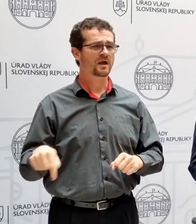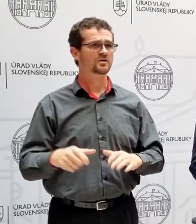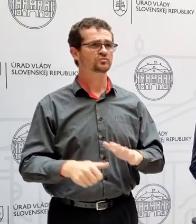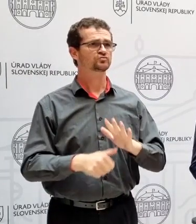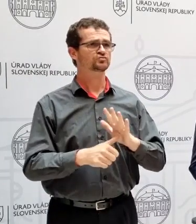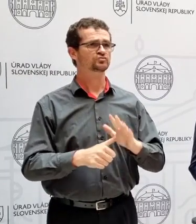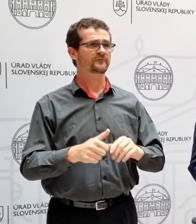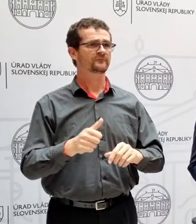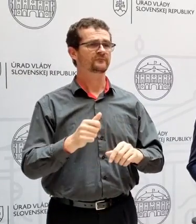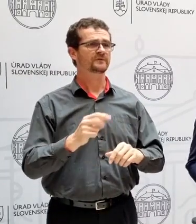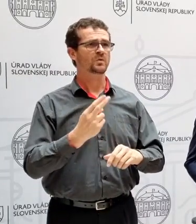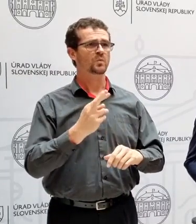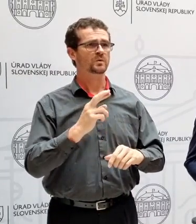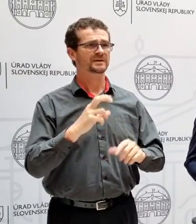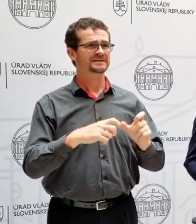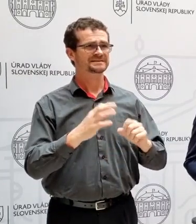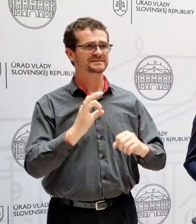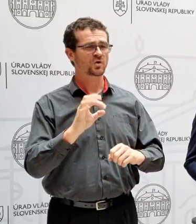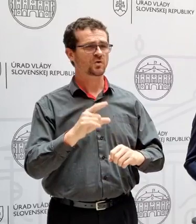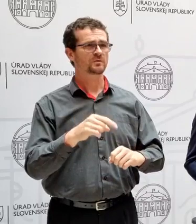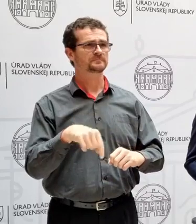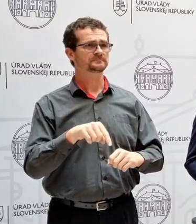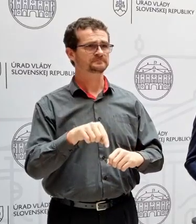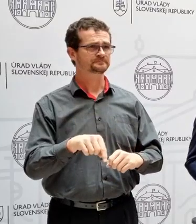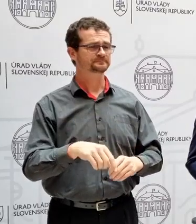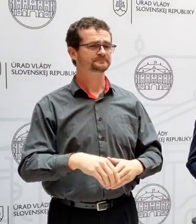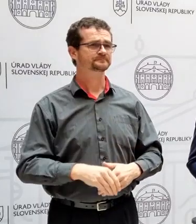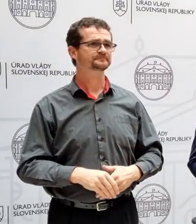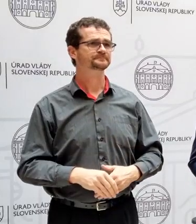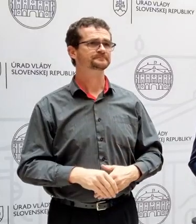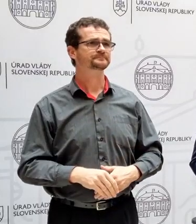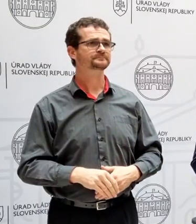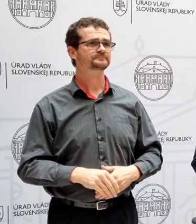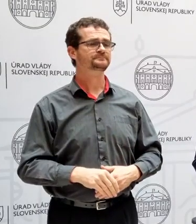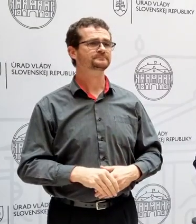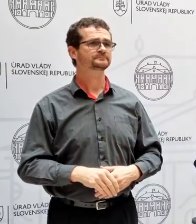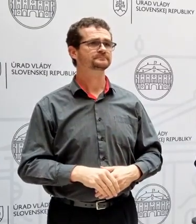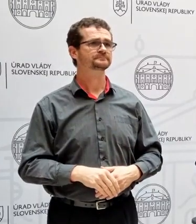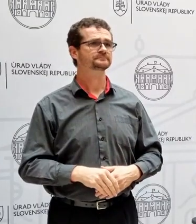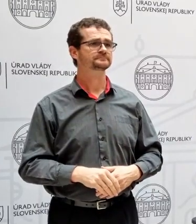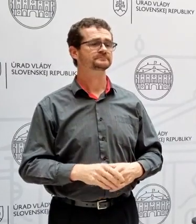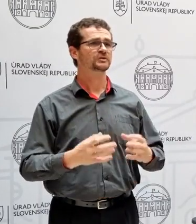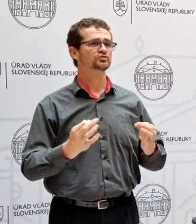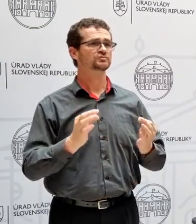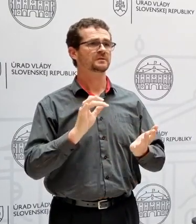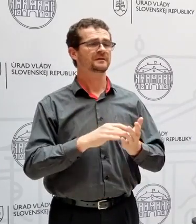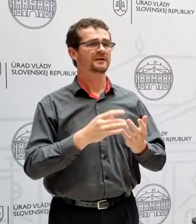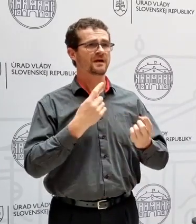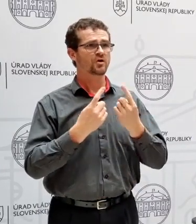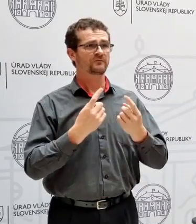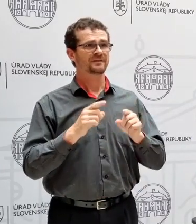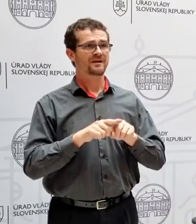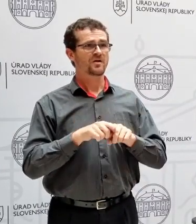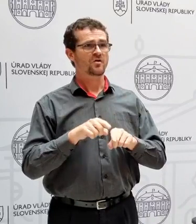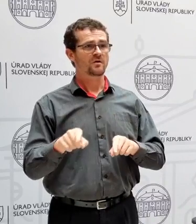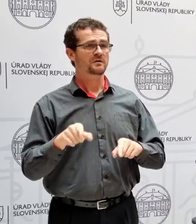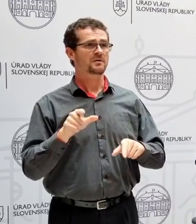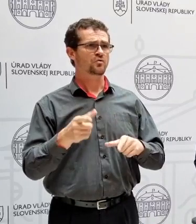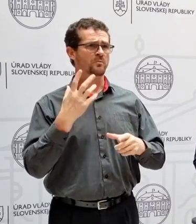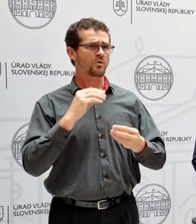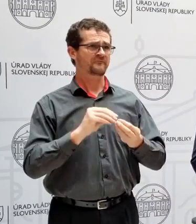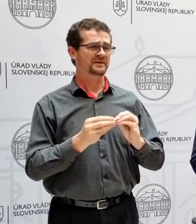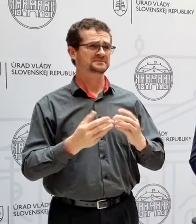šéf URSO, alebo tá úradu pre reguláciu sieťových odvetví. Dobre, čo sa týka toho rokovania ako takého, bolo to vecné